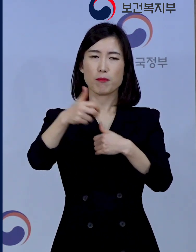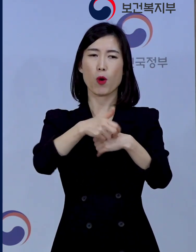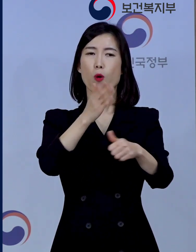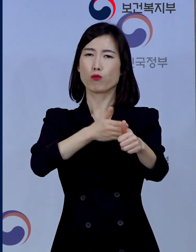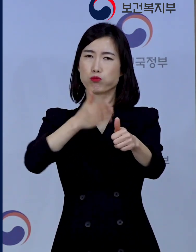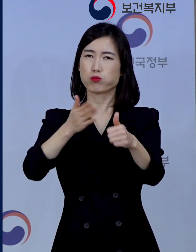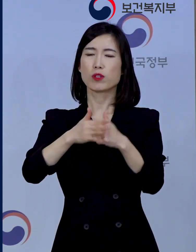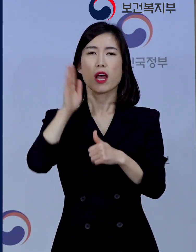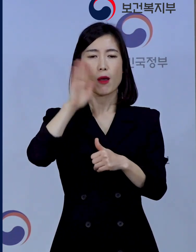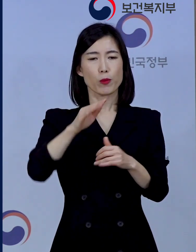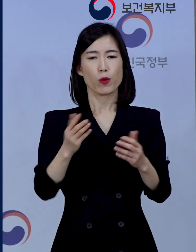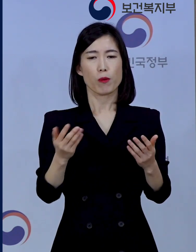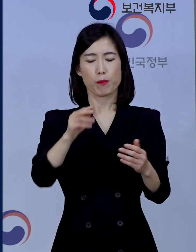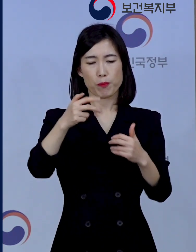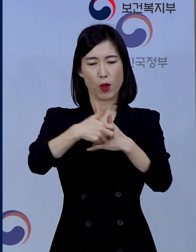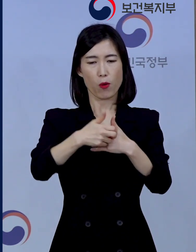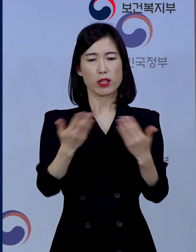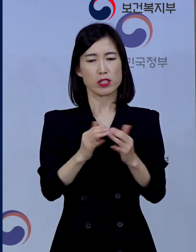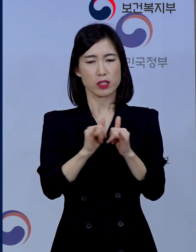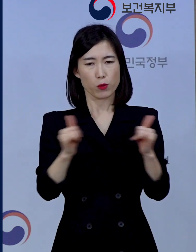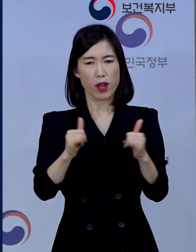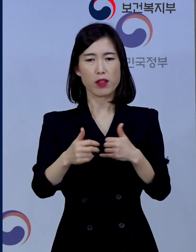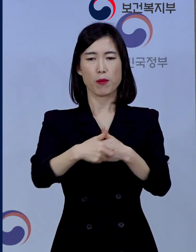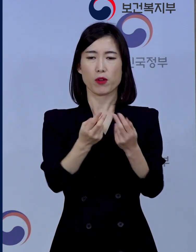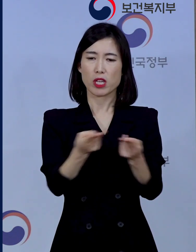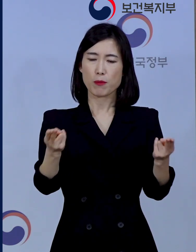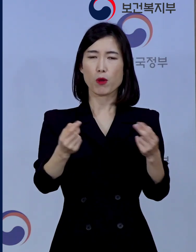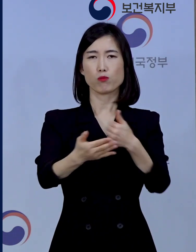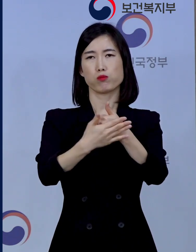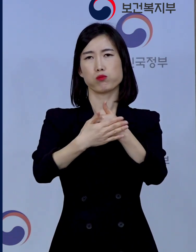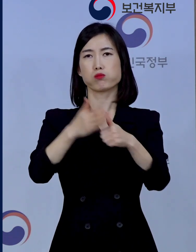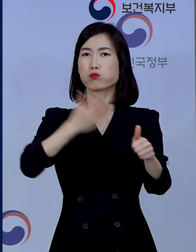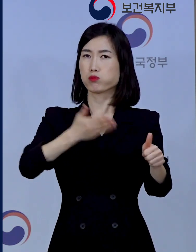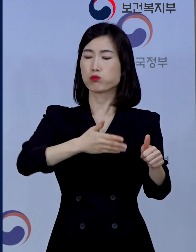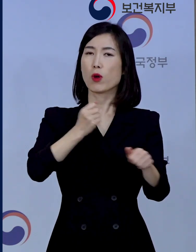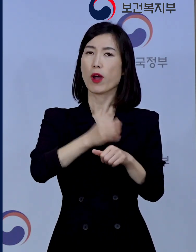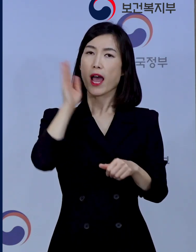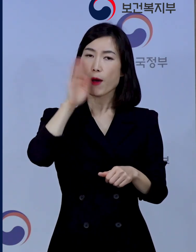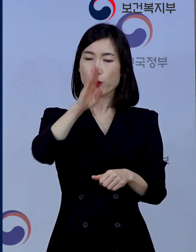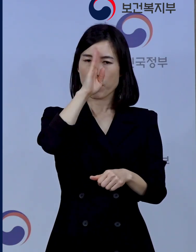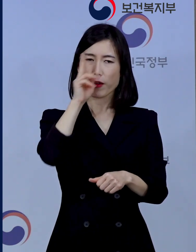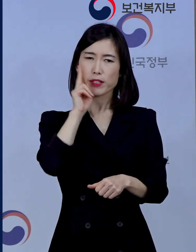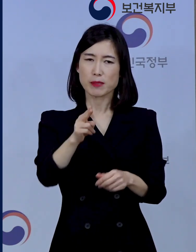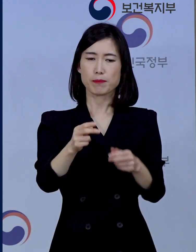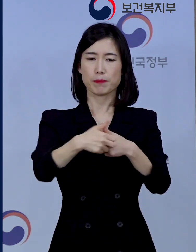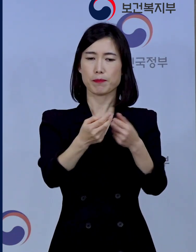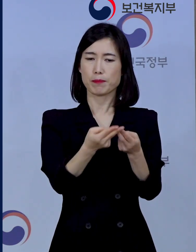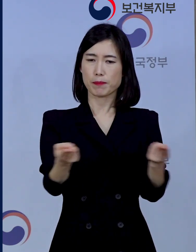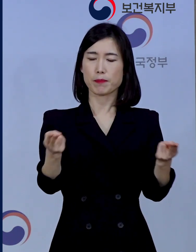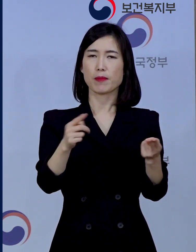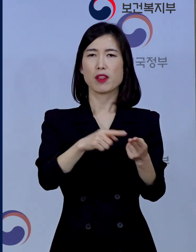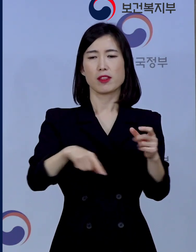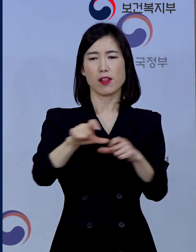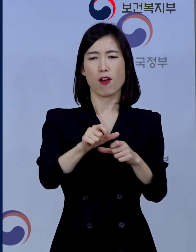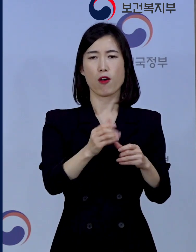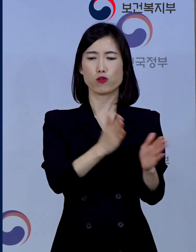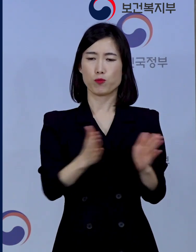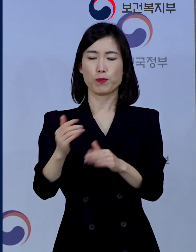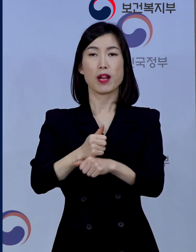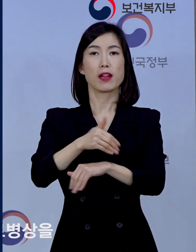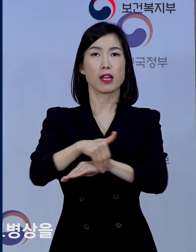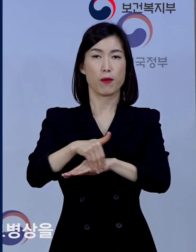협조를 구하고 인력과 장비가 부족한 병상을 적극 지원하여 중환자 병상을 확충해 나갈